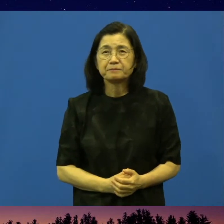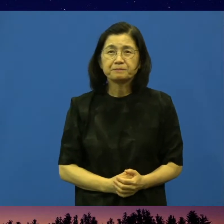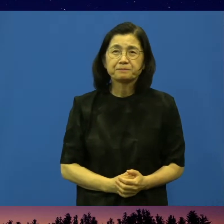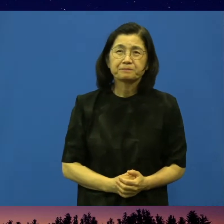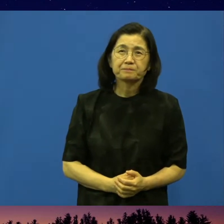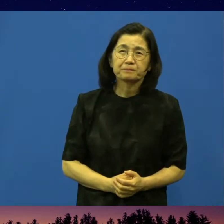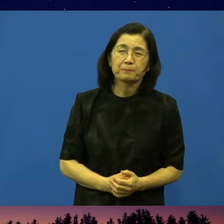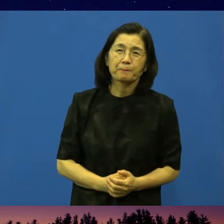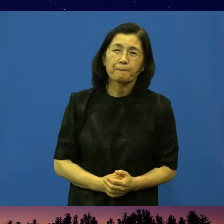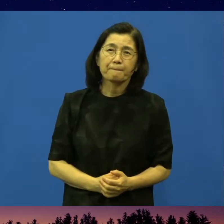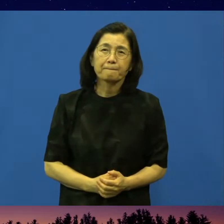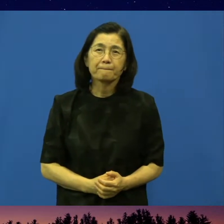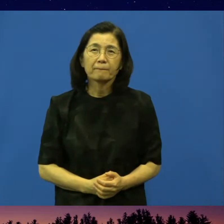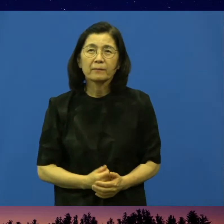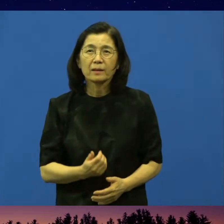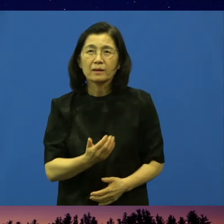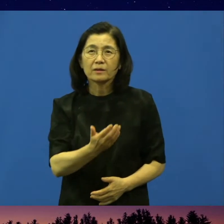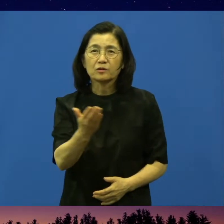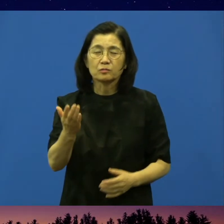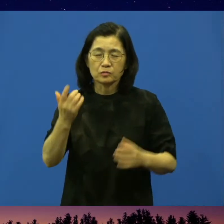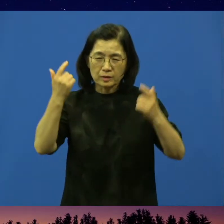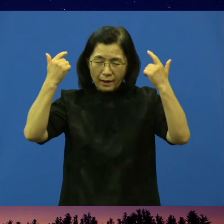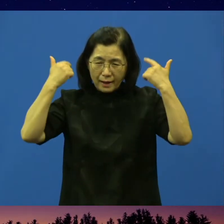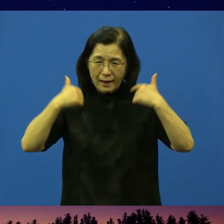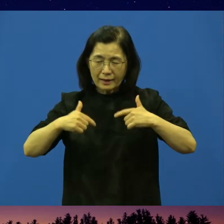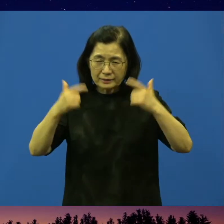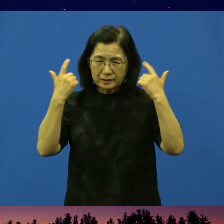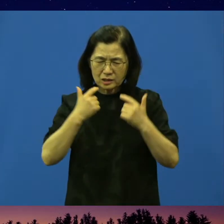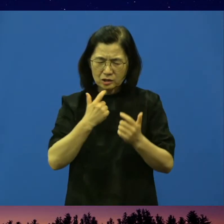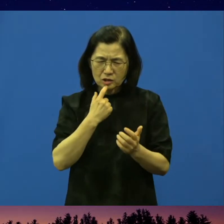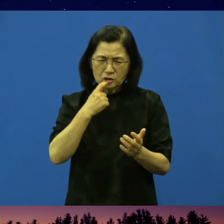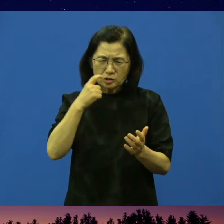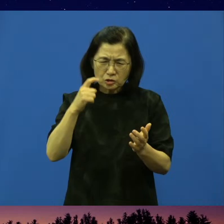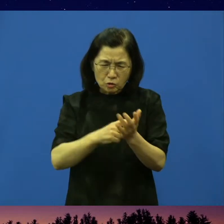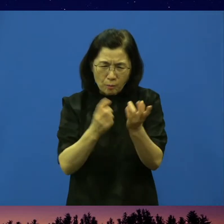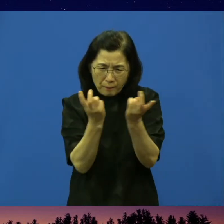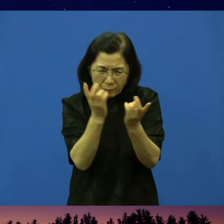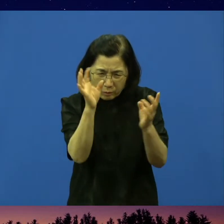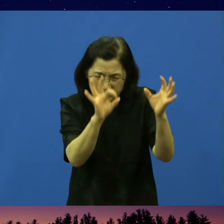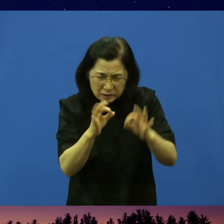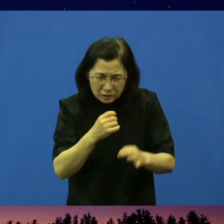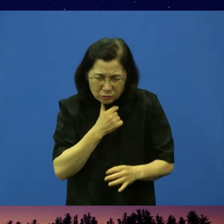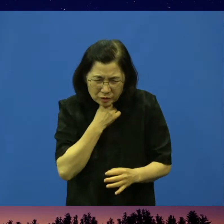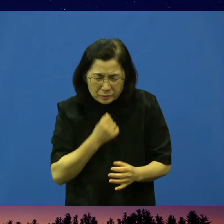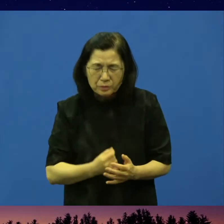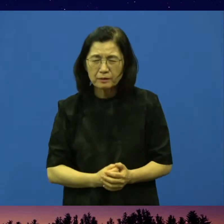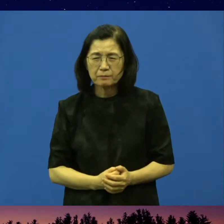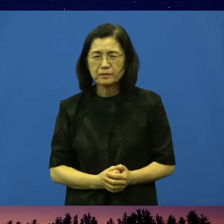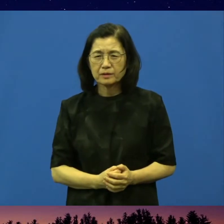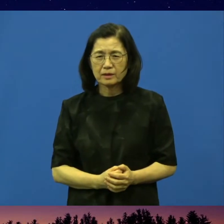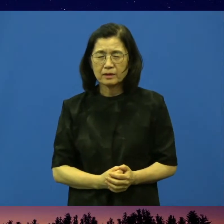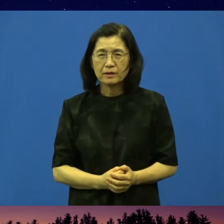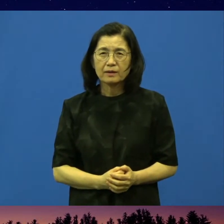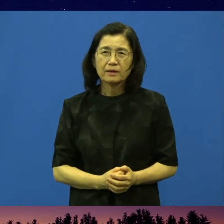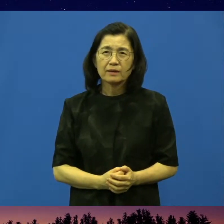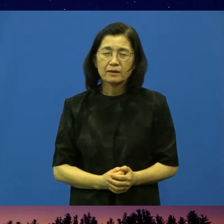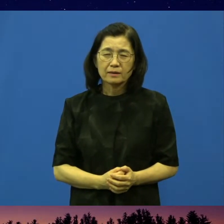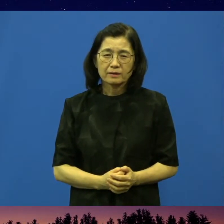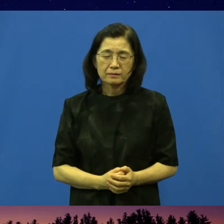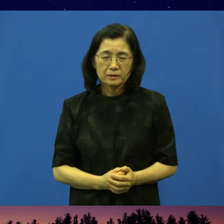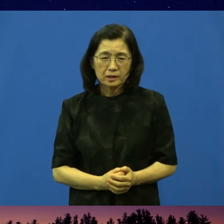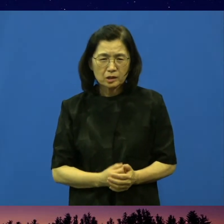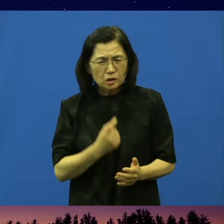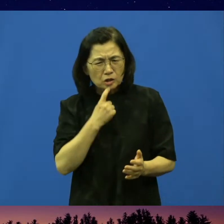거죠. 여러분 항상 손쉬운 대안을 찾고 싶어 합니다. 눈앞에 어른거리는 그런 대안들을 거부한다는 것이 어려운